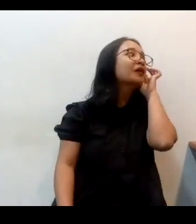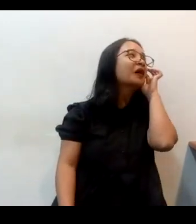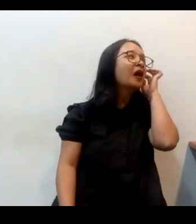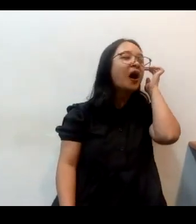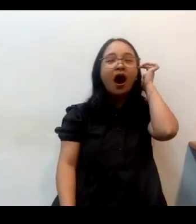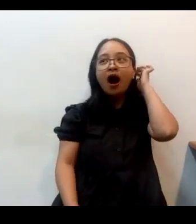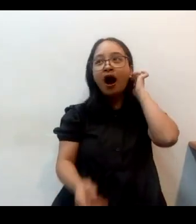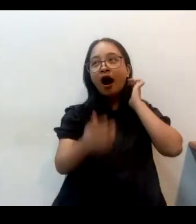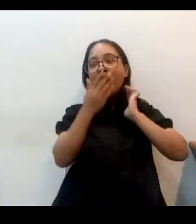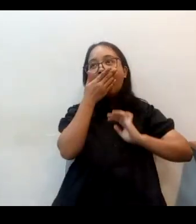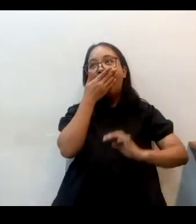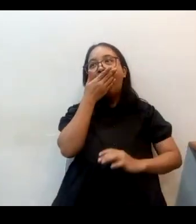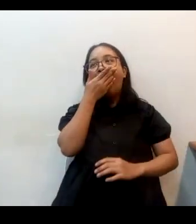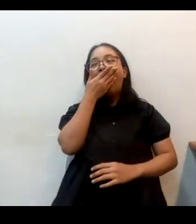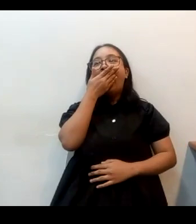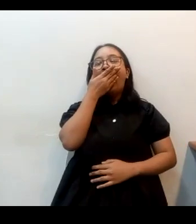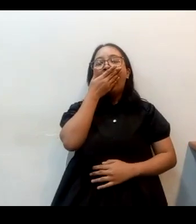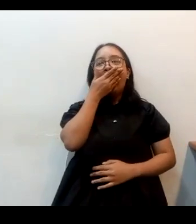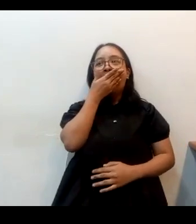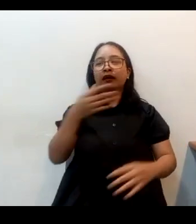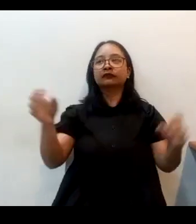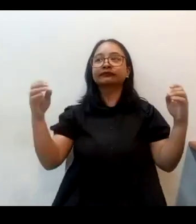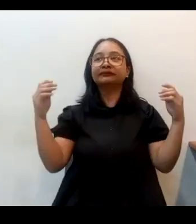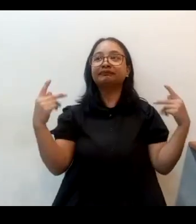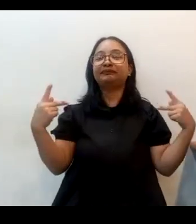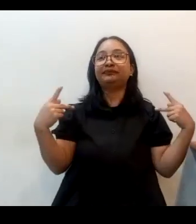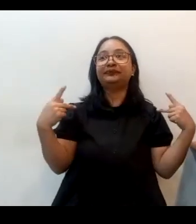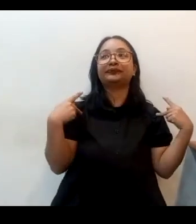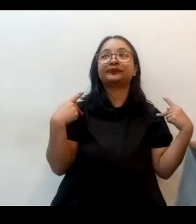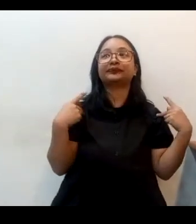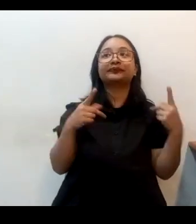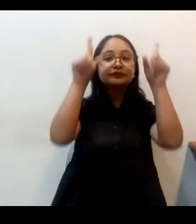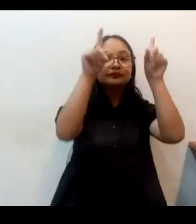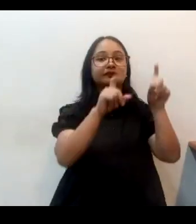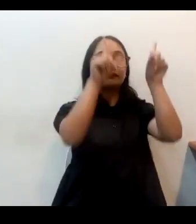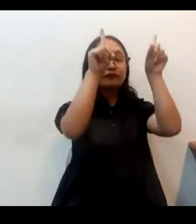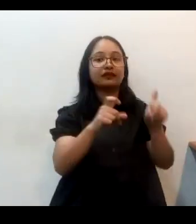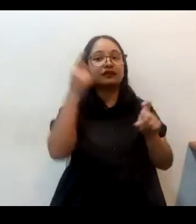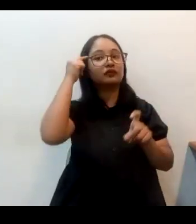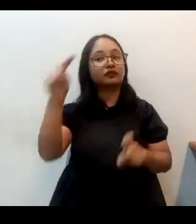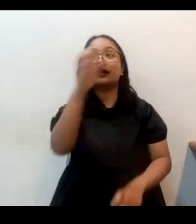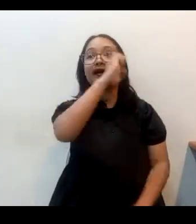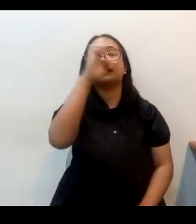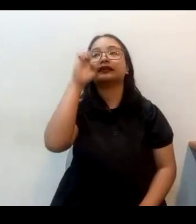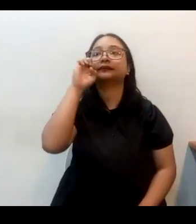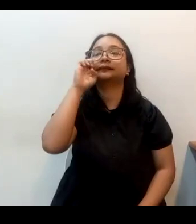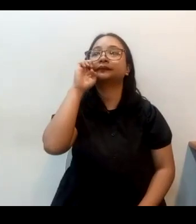There is the eyesight, the test chart. Kaya, di ba po, meron pong test chart para sa